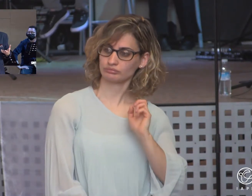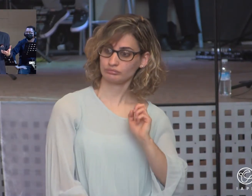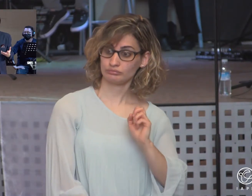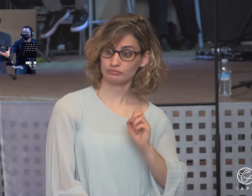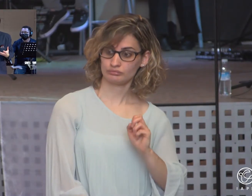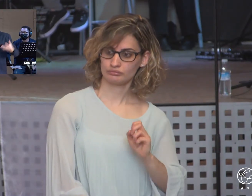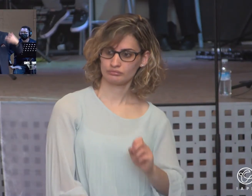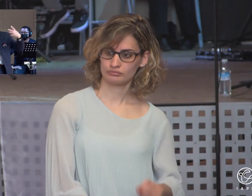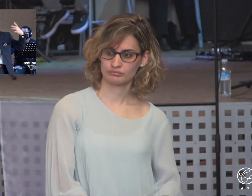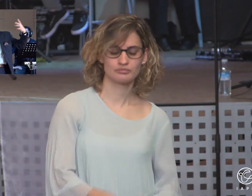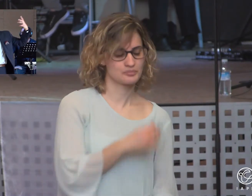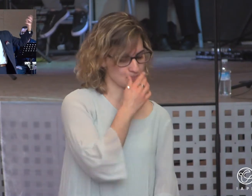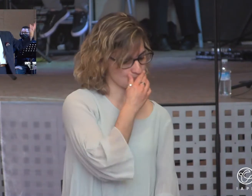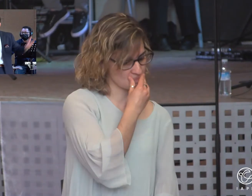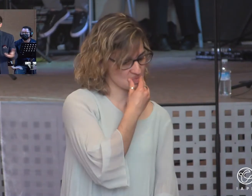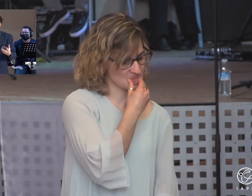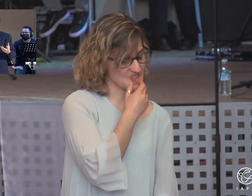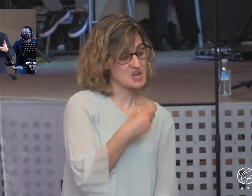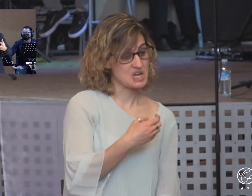tocase la